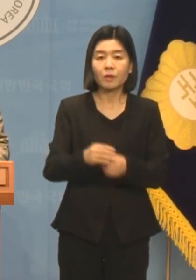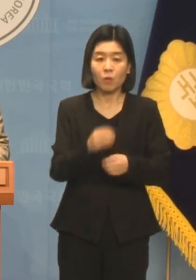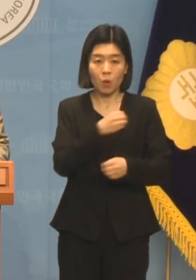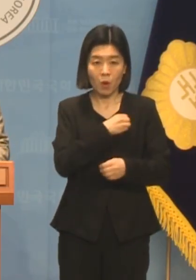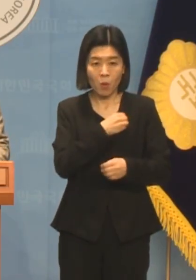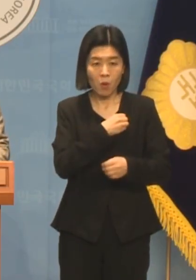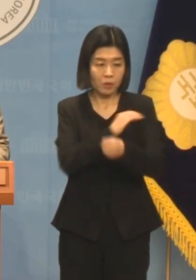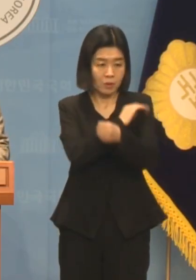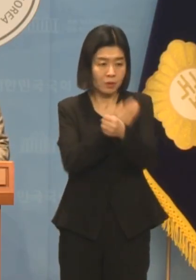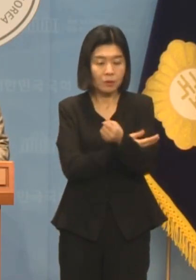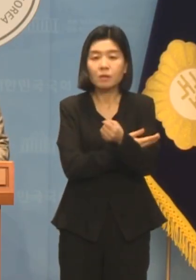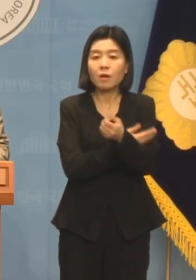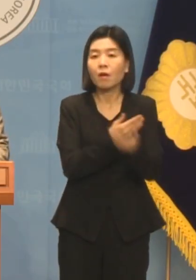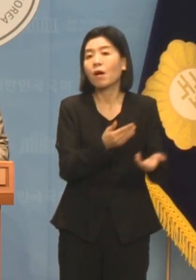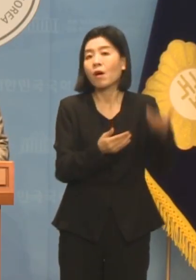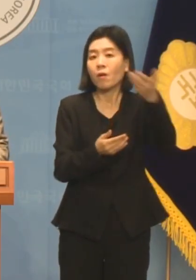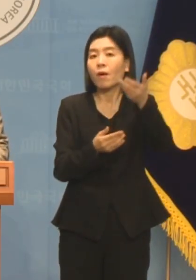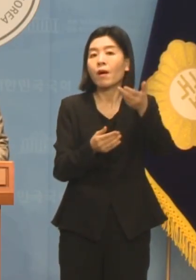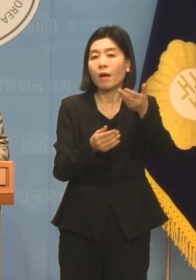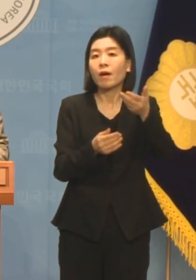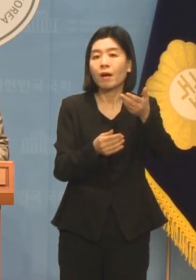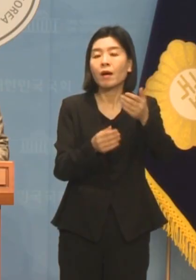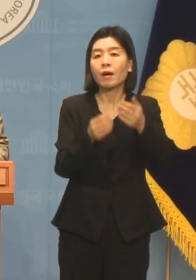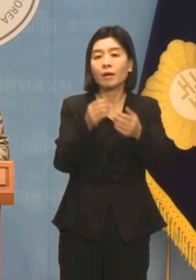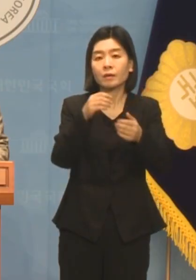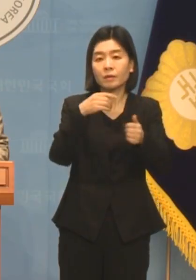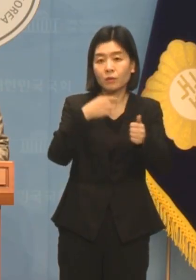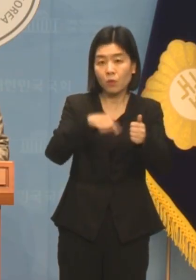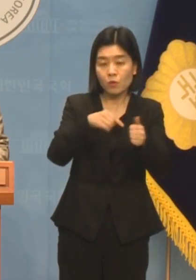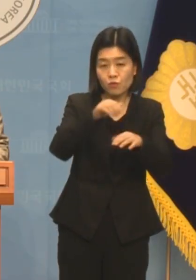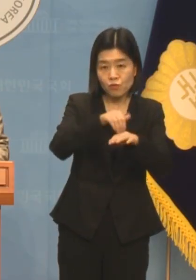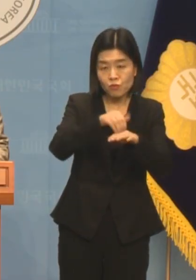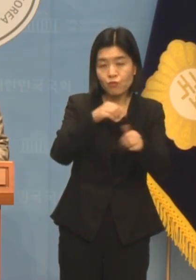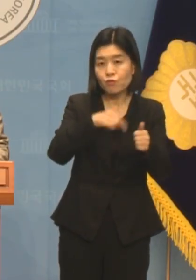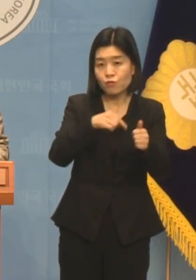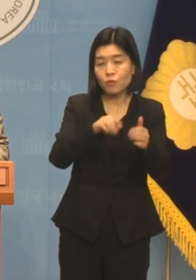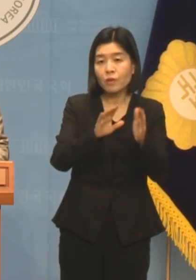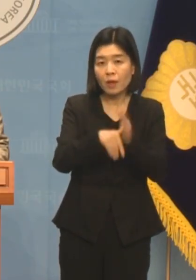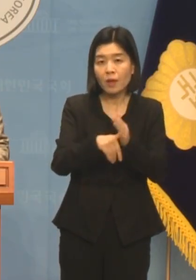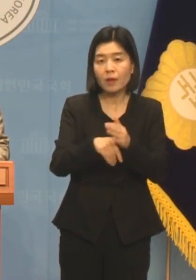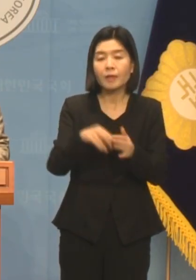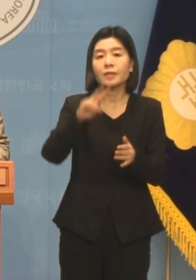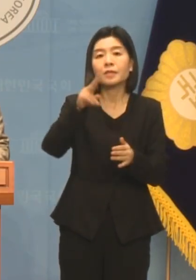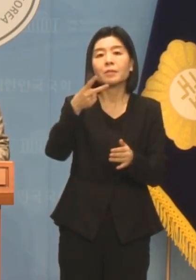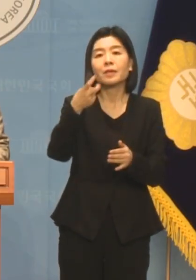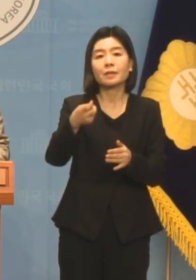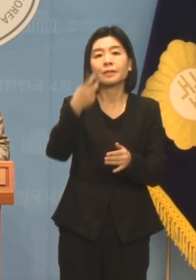역량 강화 연수 지출 결의서에 따르면 현수막 및 자료집 227만